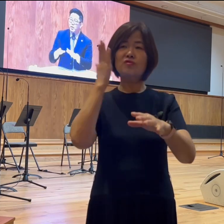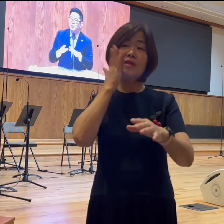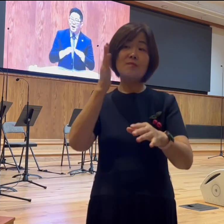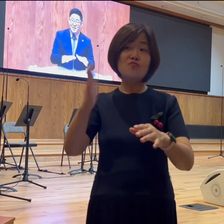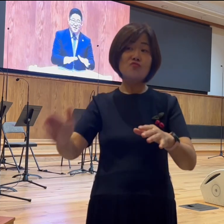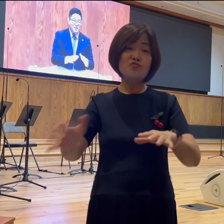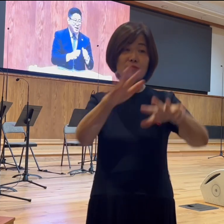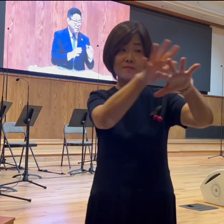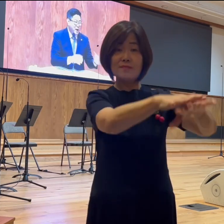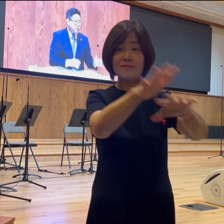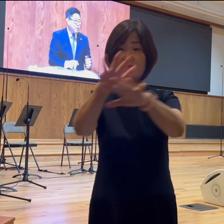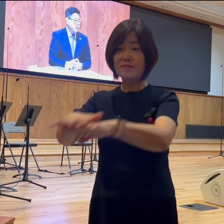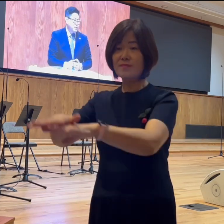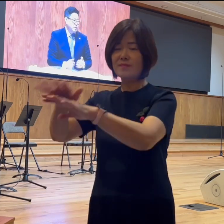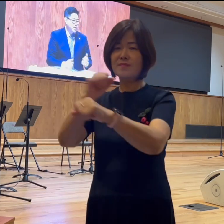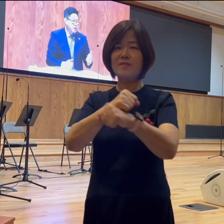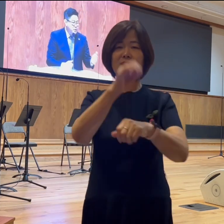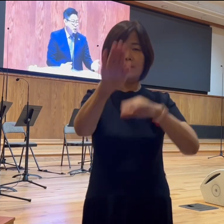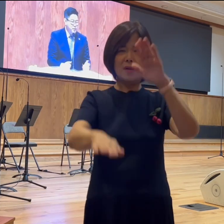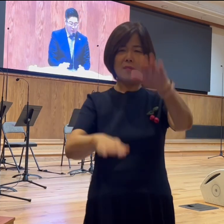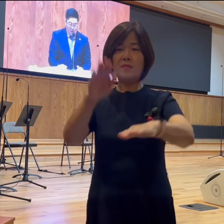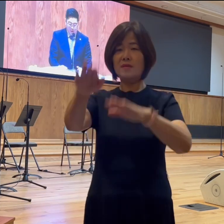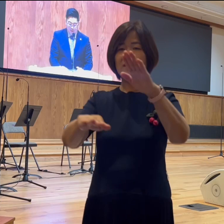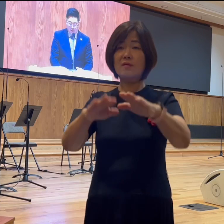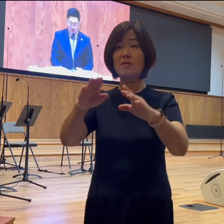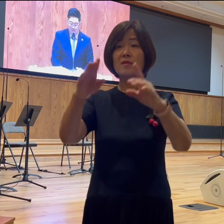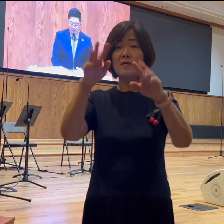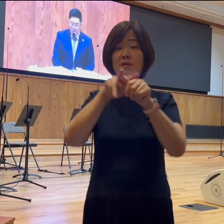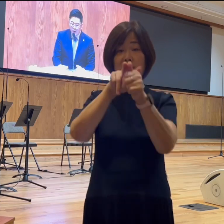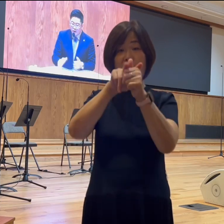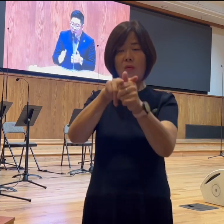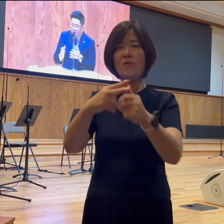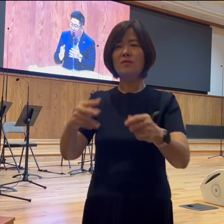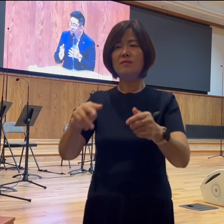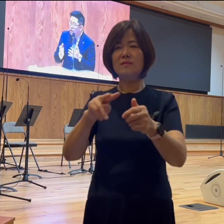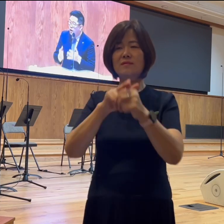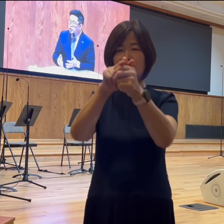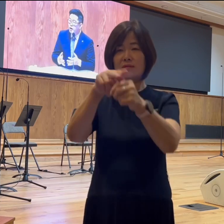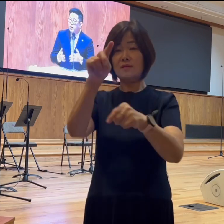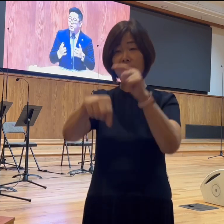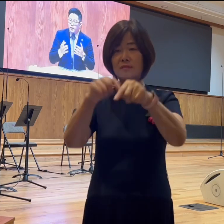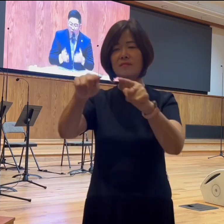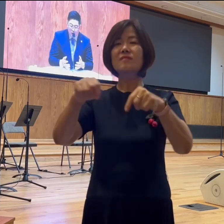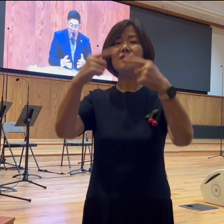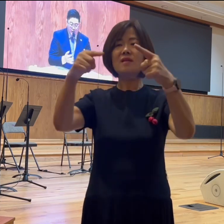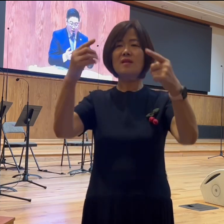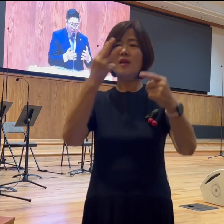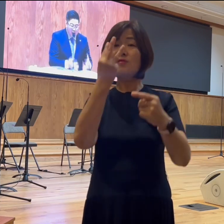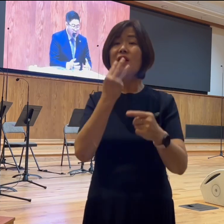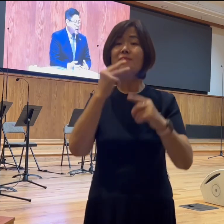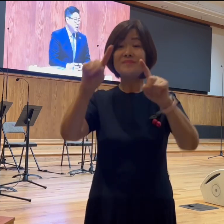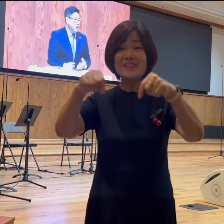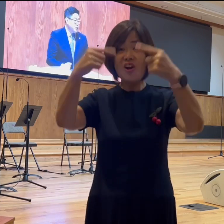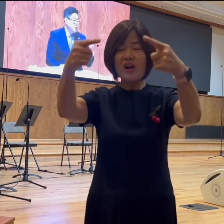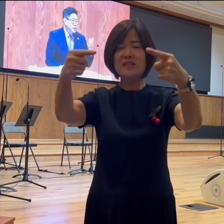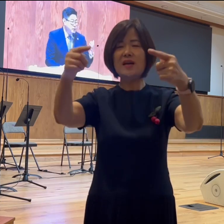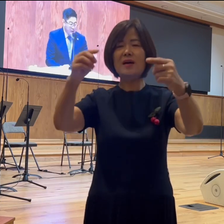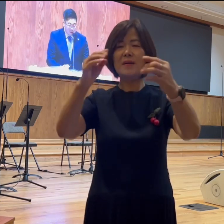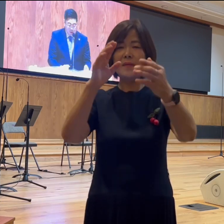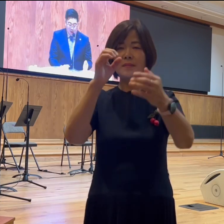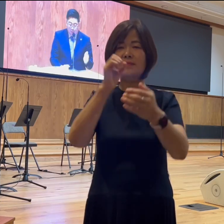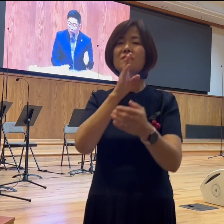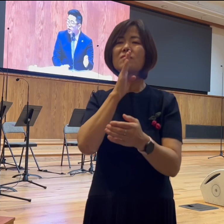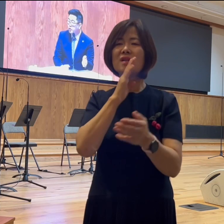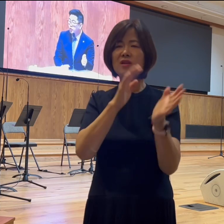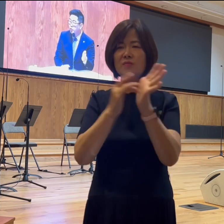종려나무 가지를 밟으면서 이 성에 입성하셨습니다. 근데 지금 이 예루살렘에 들어가시자마자 예수님께서